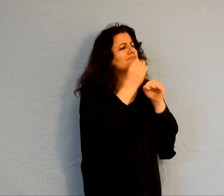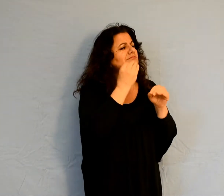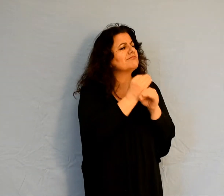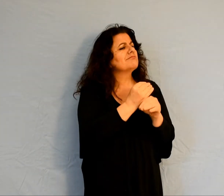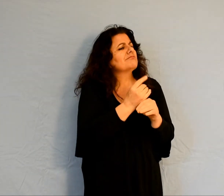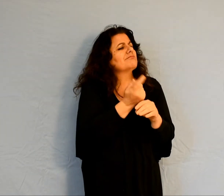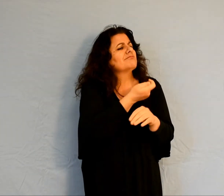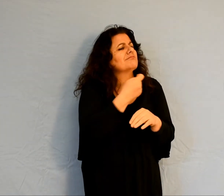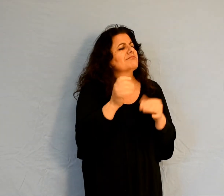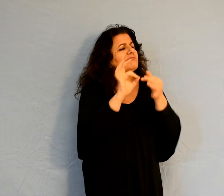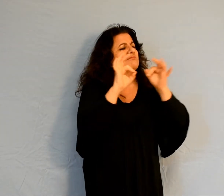dent pour dent.